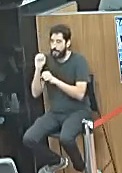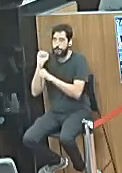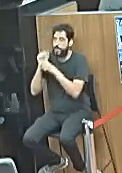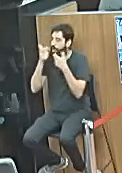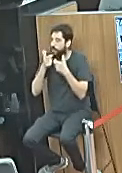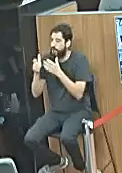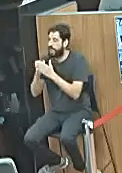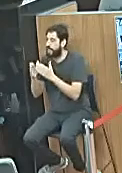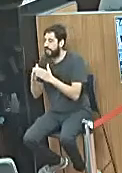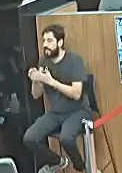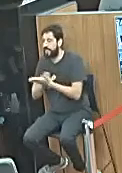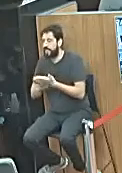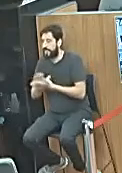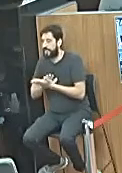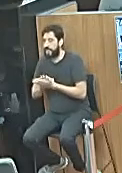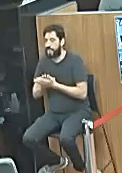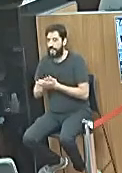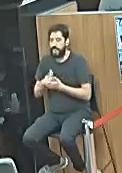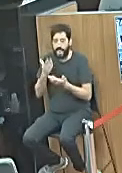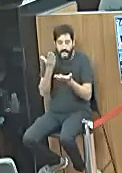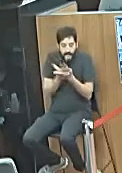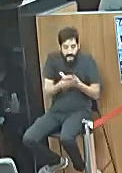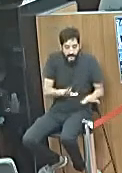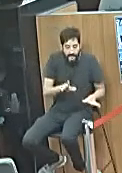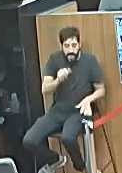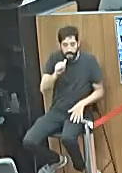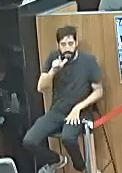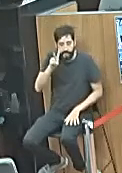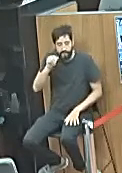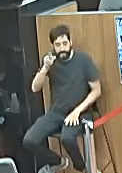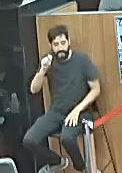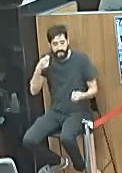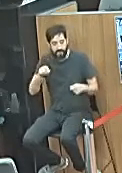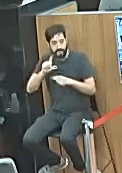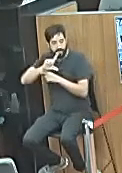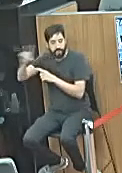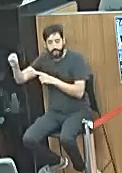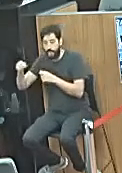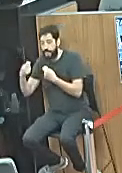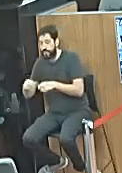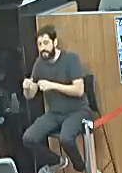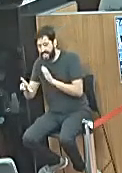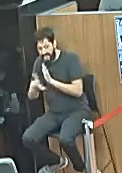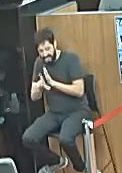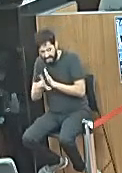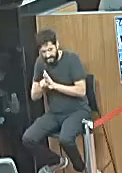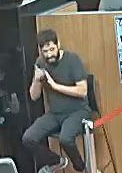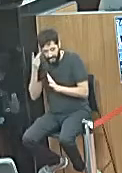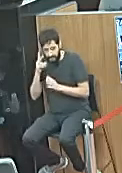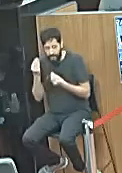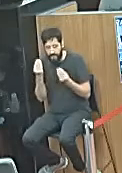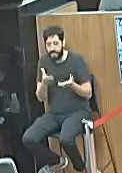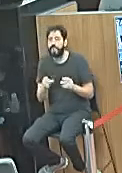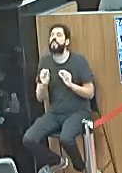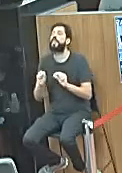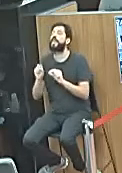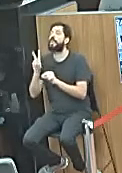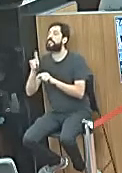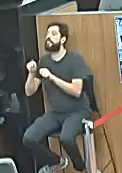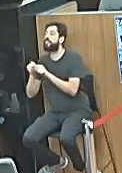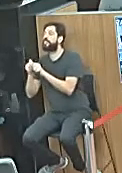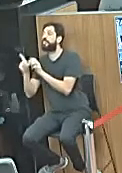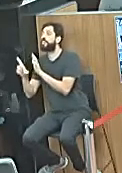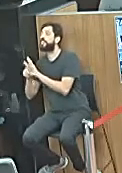enquanto encerra o prazo do alvará de funcionamento e ele tem que embora ele precisa ter leis específicas e quem é que vai fazer essas leis